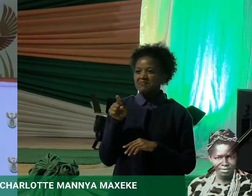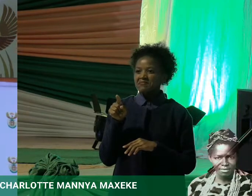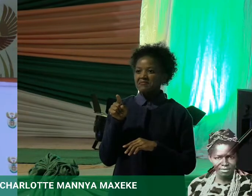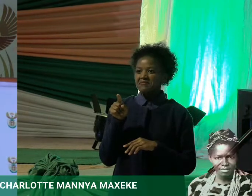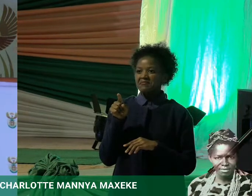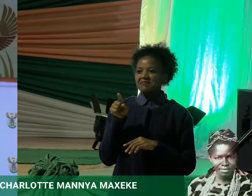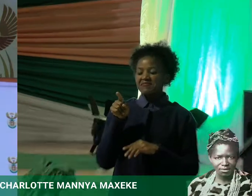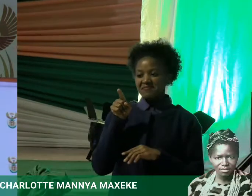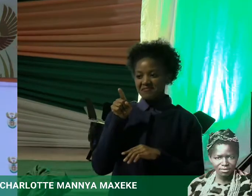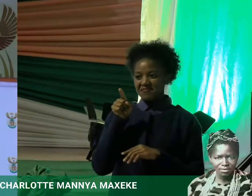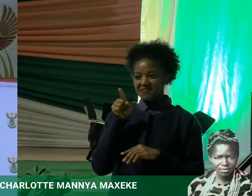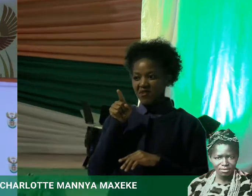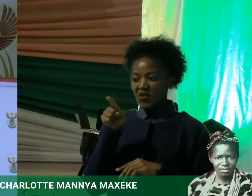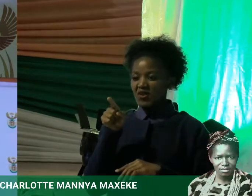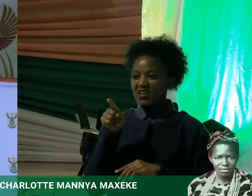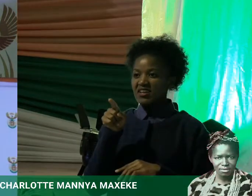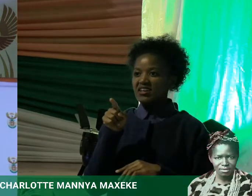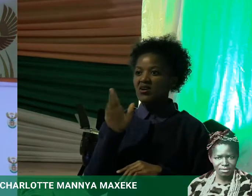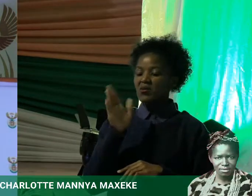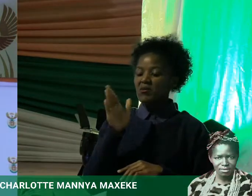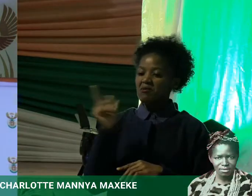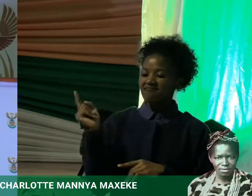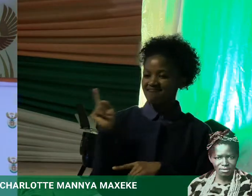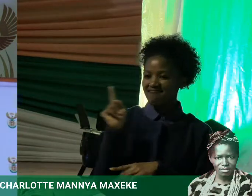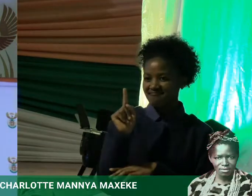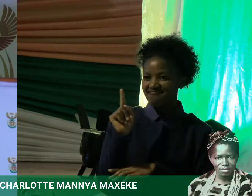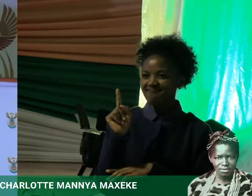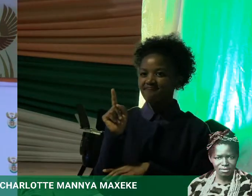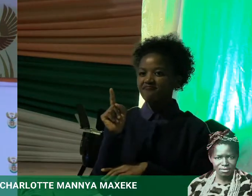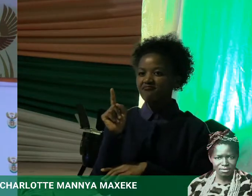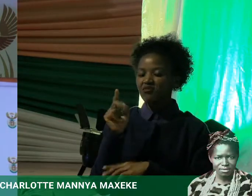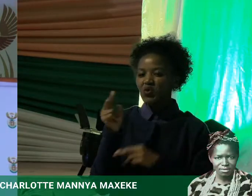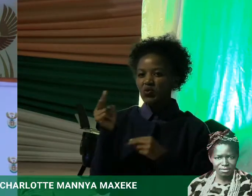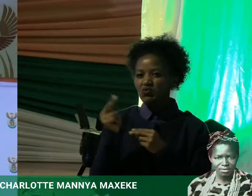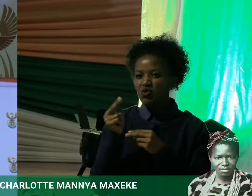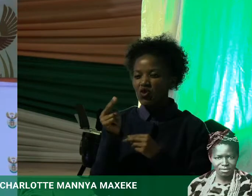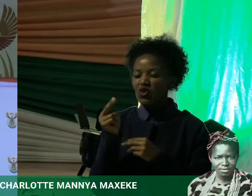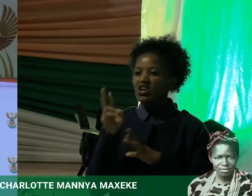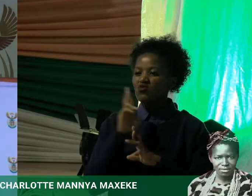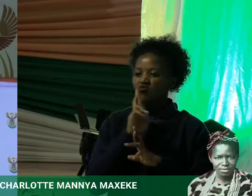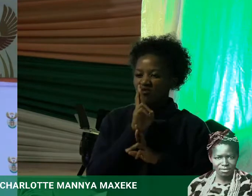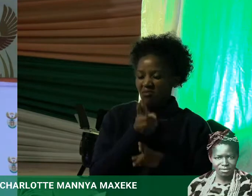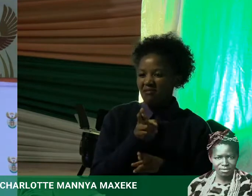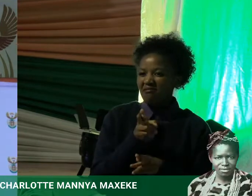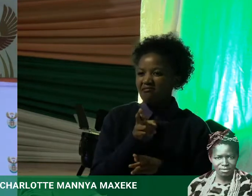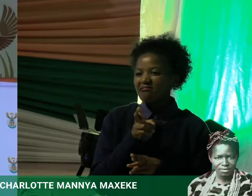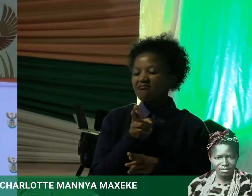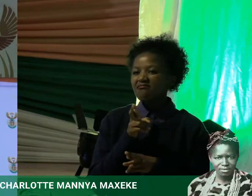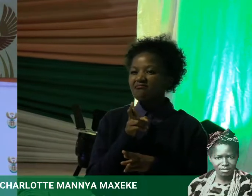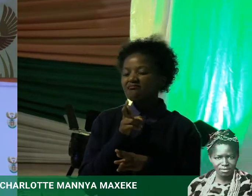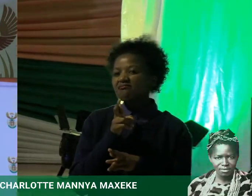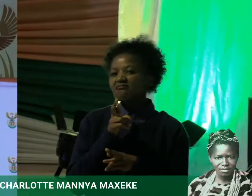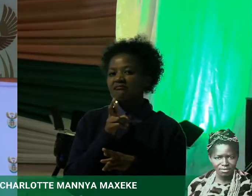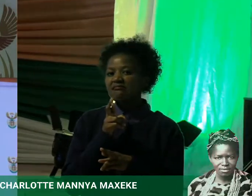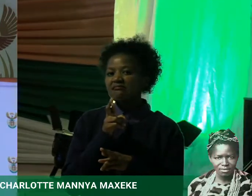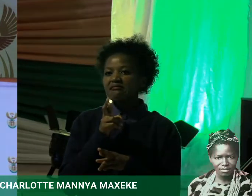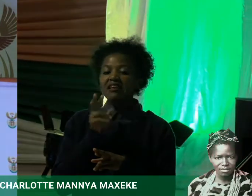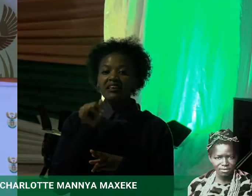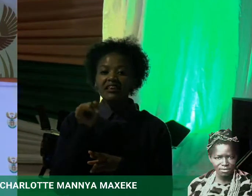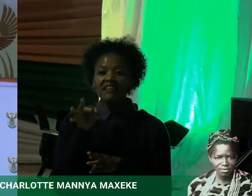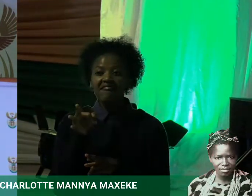ongomnye we-respondents oza kuthi gqaba-gqaba aresponde. Sawuthi ke ngoku uba